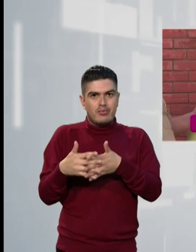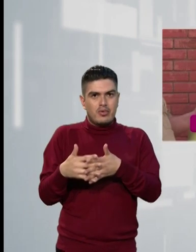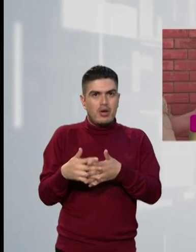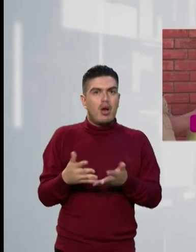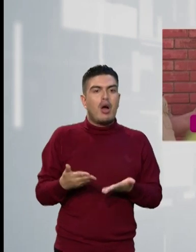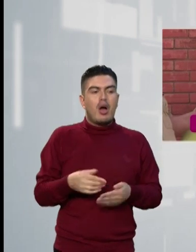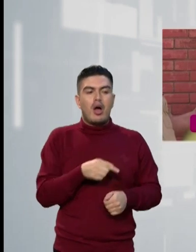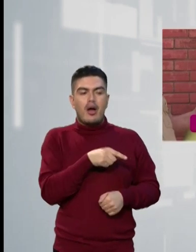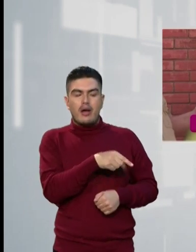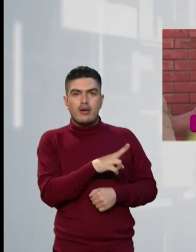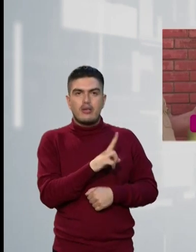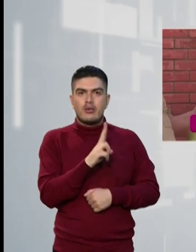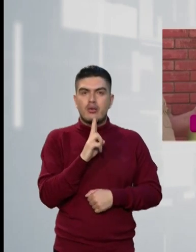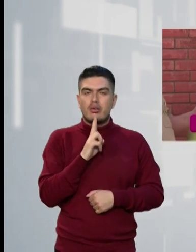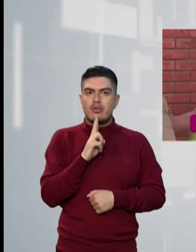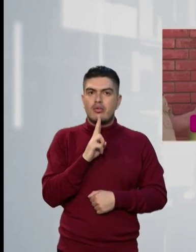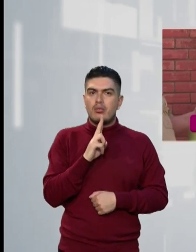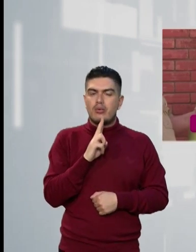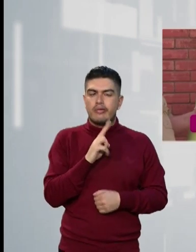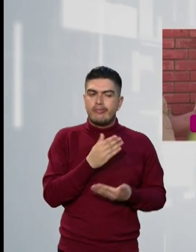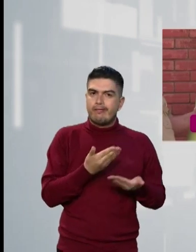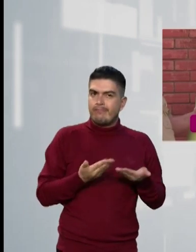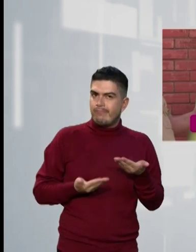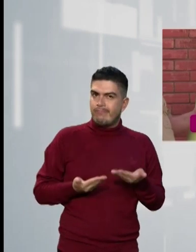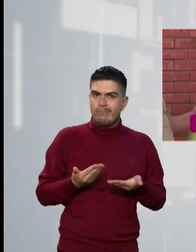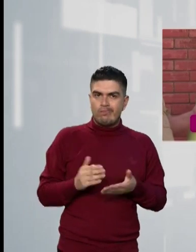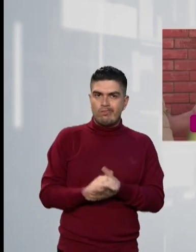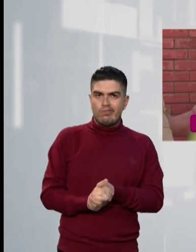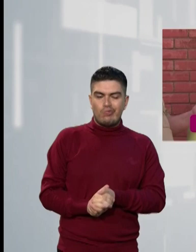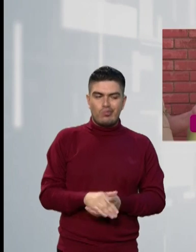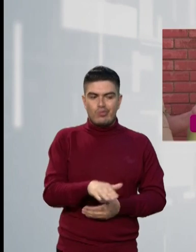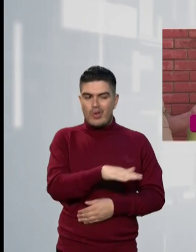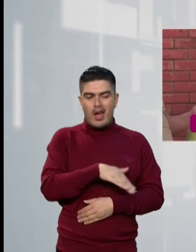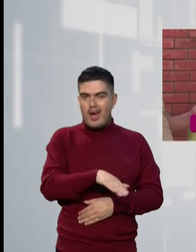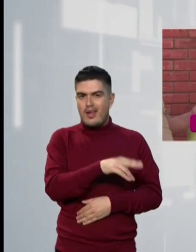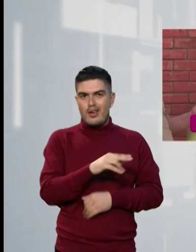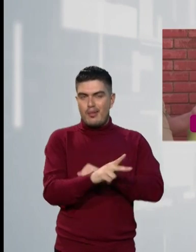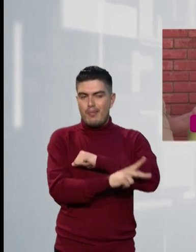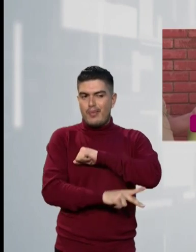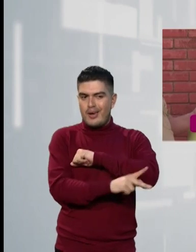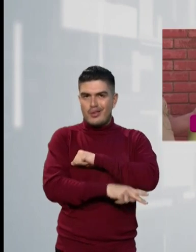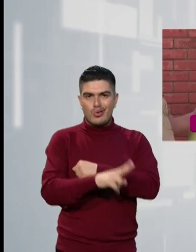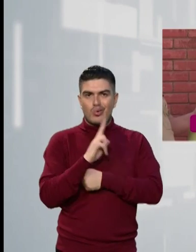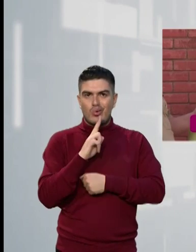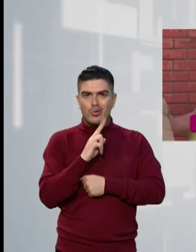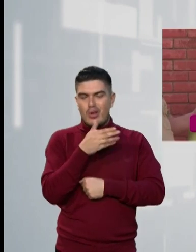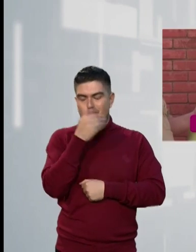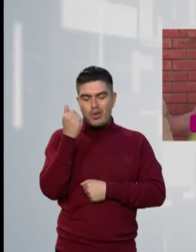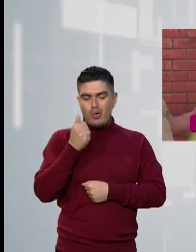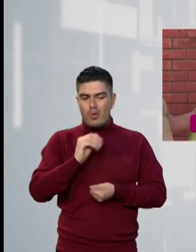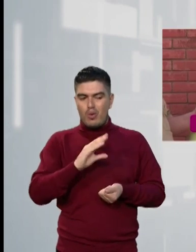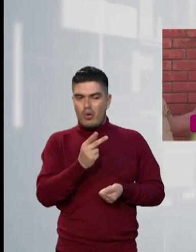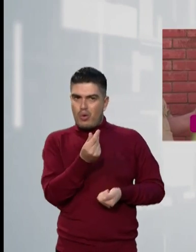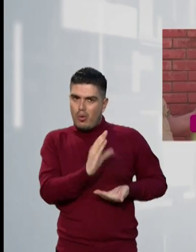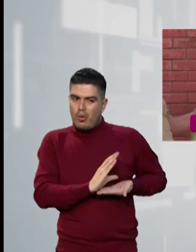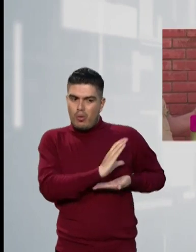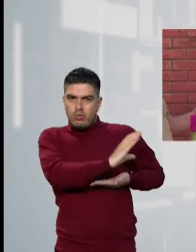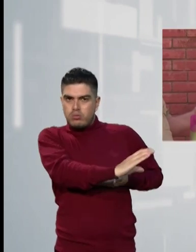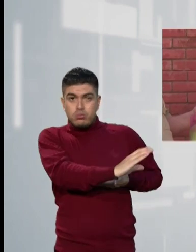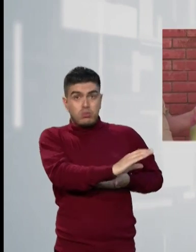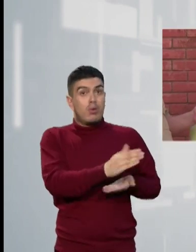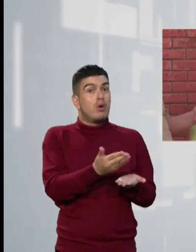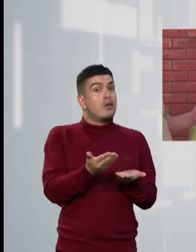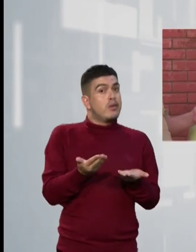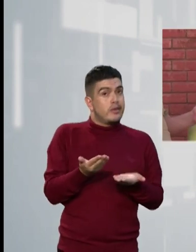riesgo que hace Estados Unidos pues le dice a sus inversionistas que no es un país seguro para invertir por lo tanto pues este tipo